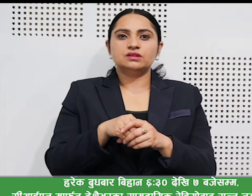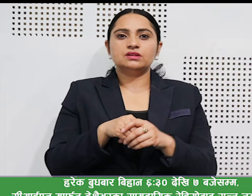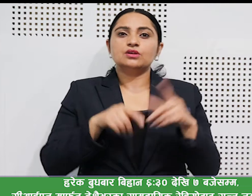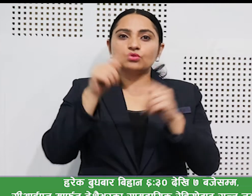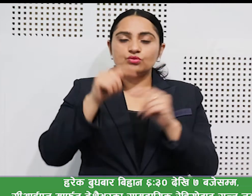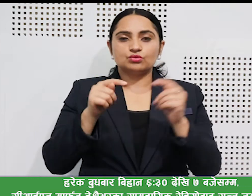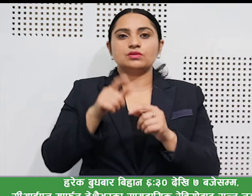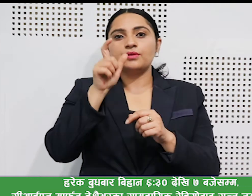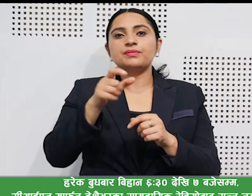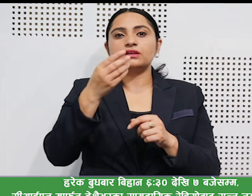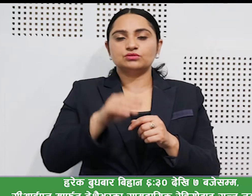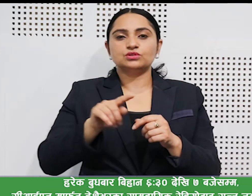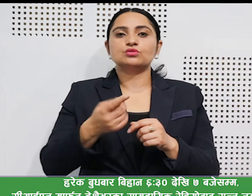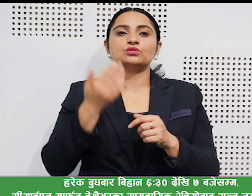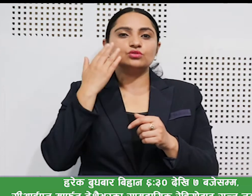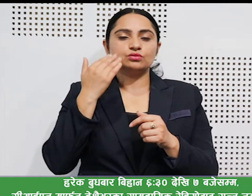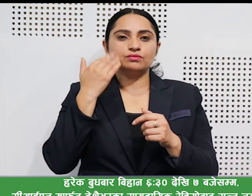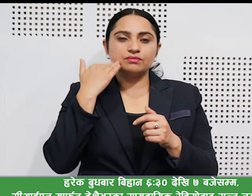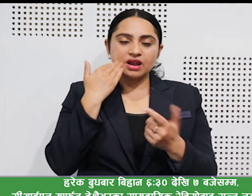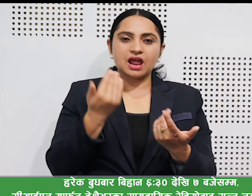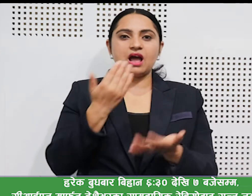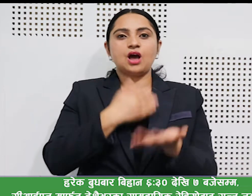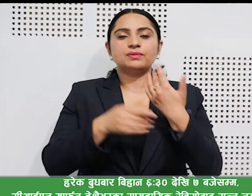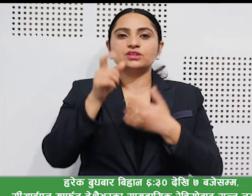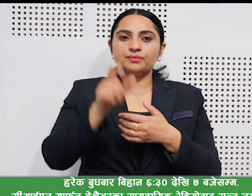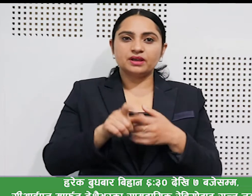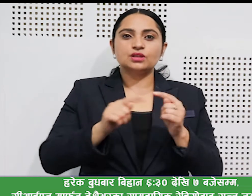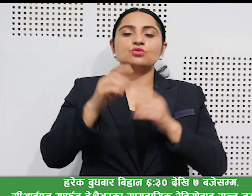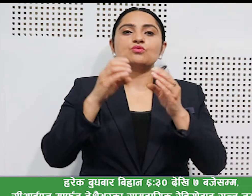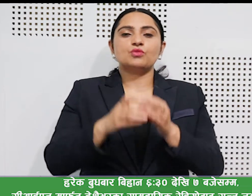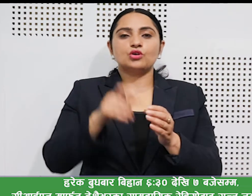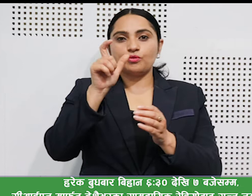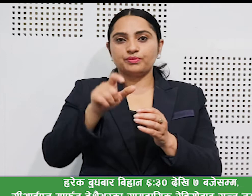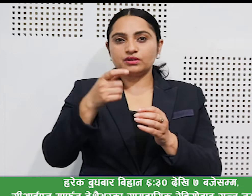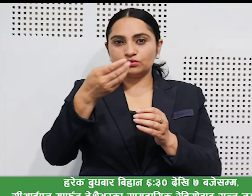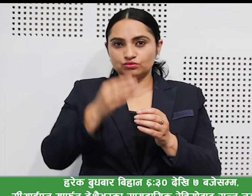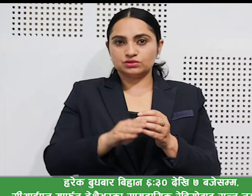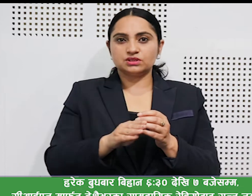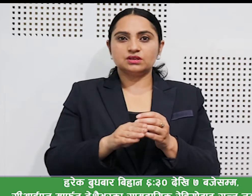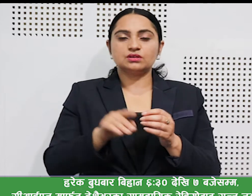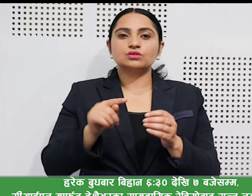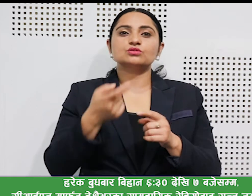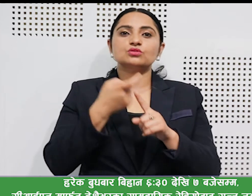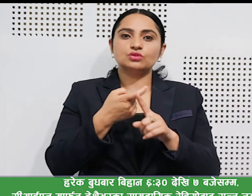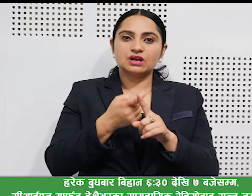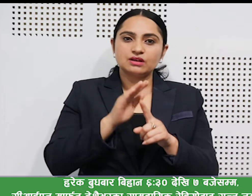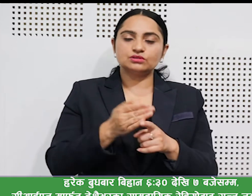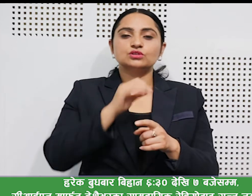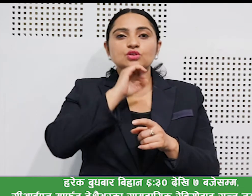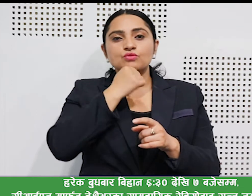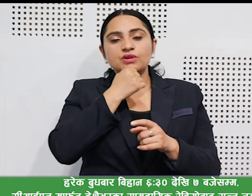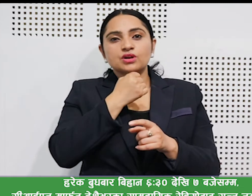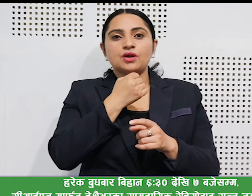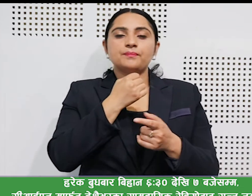व्यक्तिहरू हुनुहुन्छ त, त्यसरी महिला अथवा अपाङ्गता भएको व्यक्ति पनि कुन वर्गको, कस्तो खालको सिभियरिटी सहितको, कति उमेरको